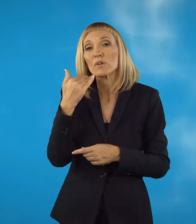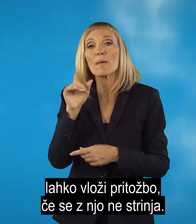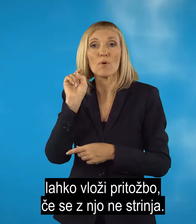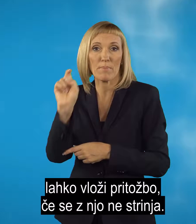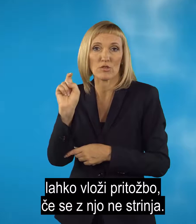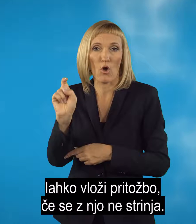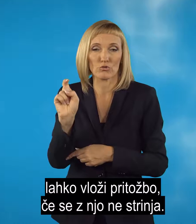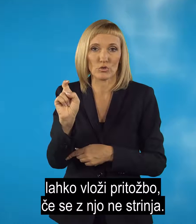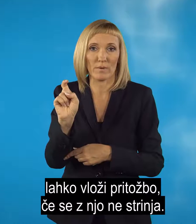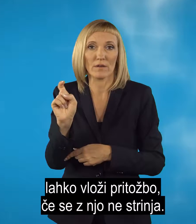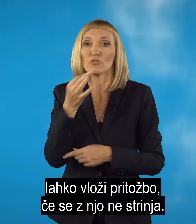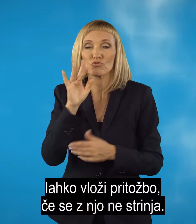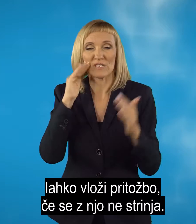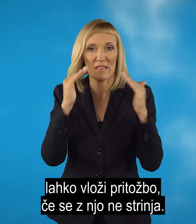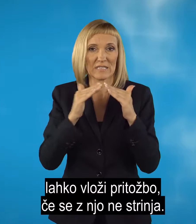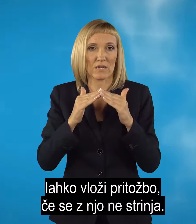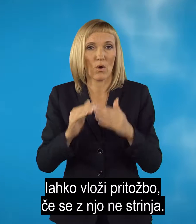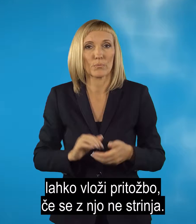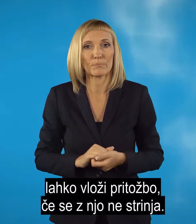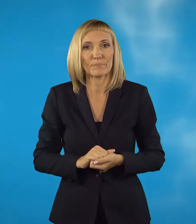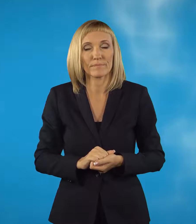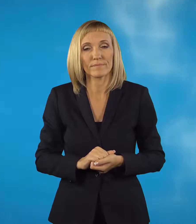vloži pritožbo, če se z njo ne strinja.